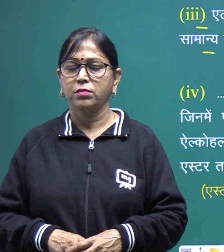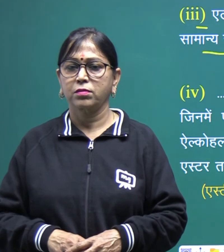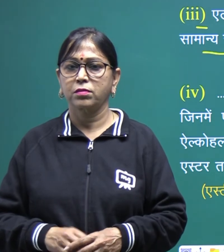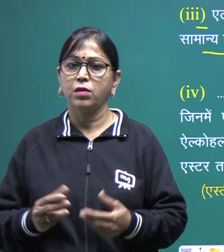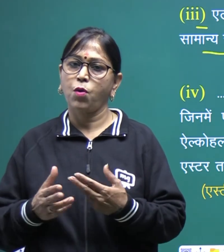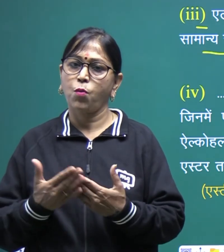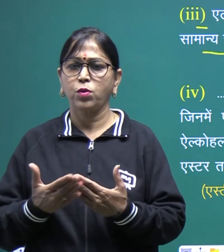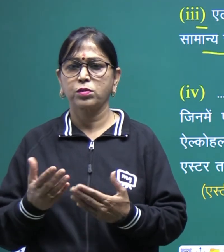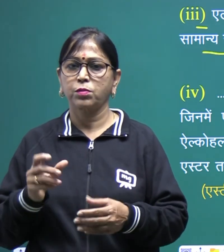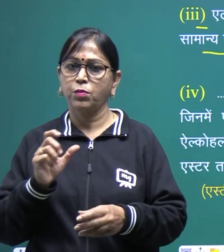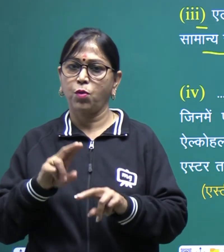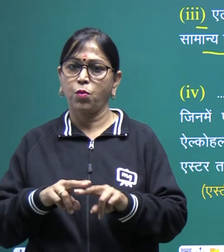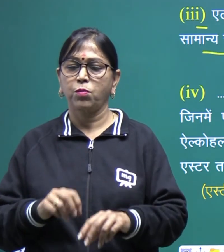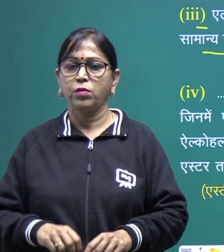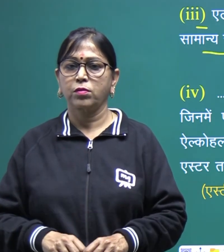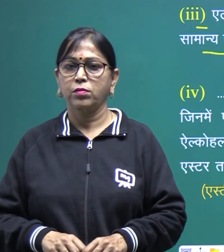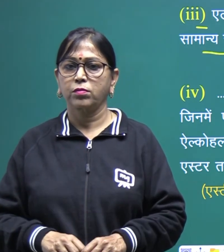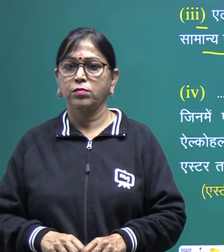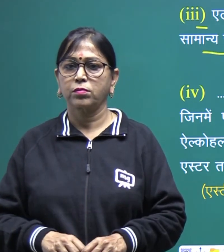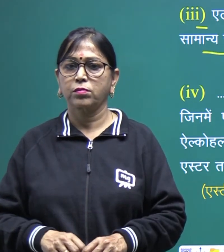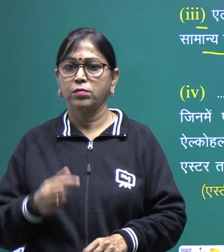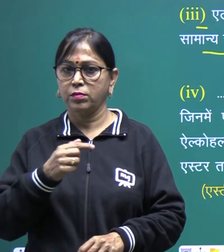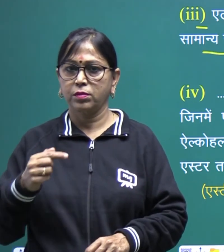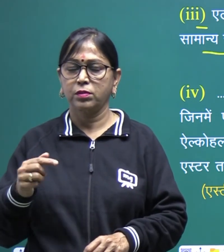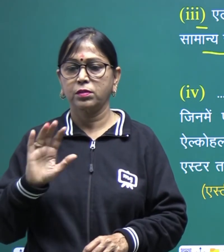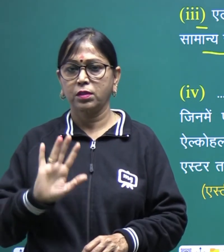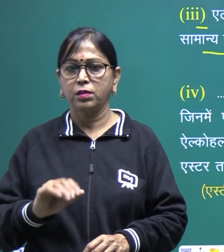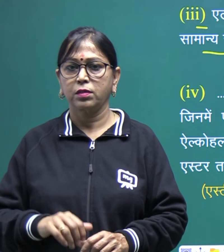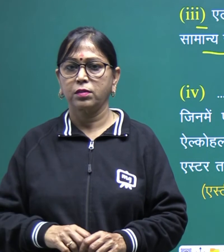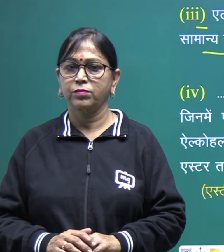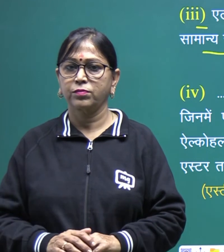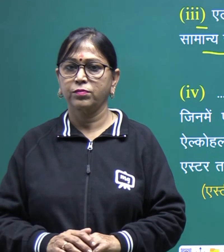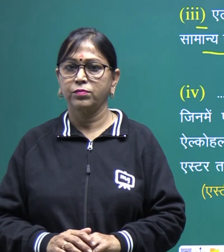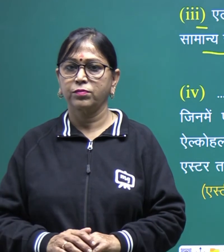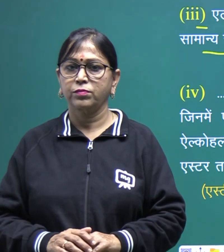सामान्य सूत्र रिक्त स्थान है